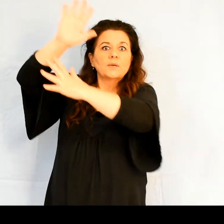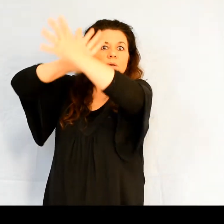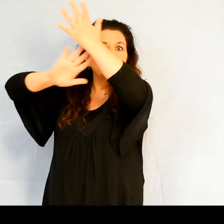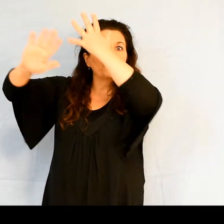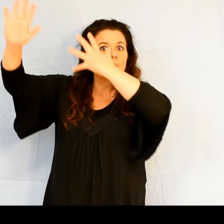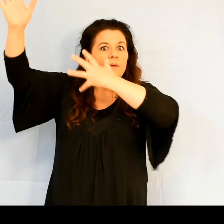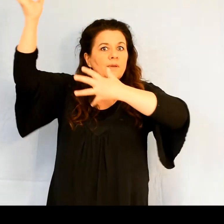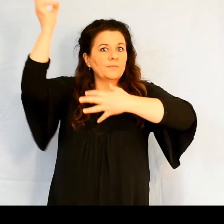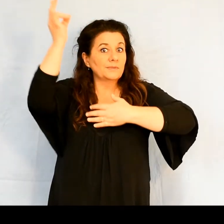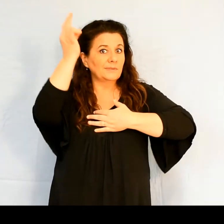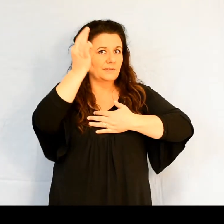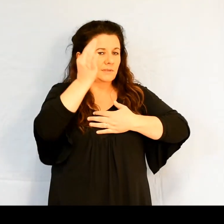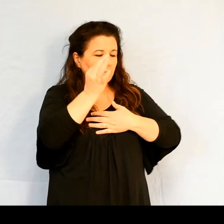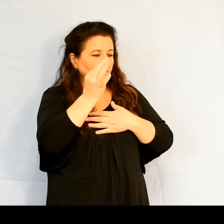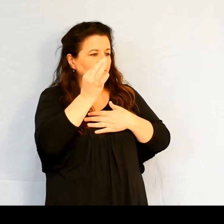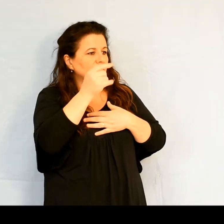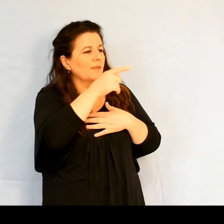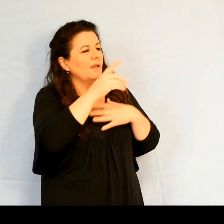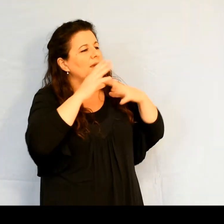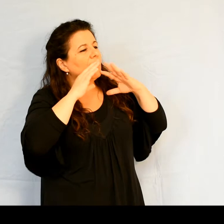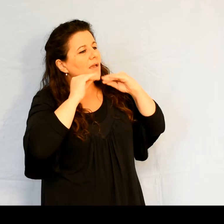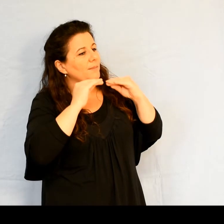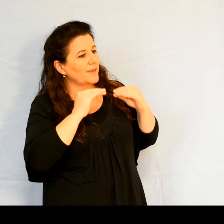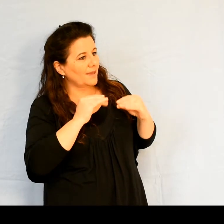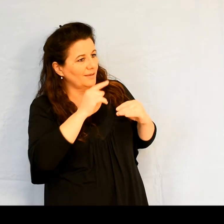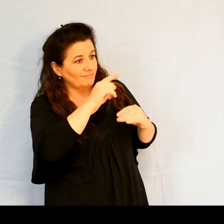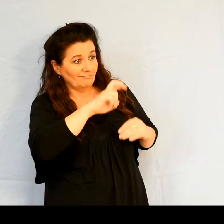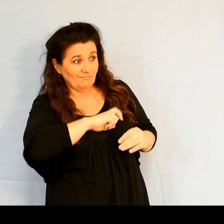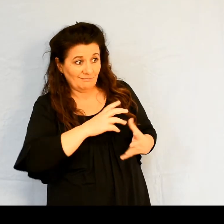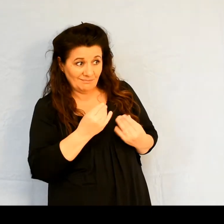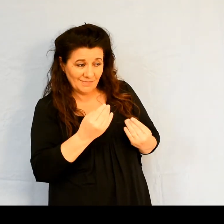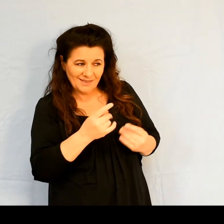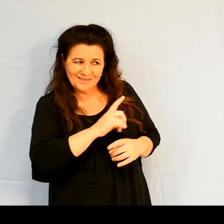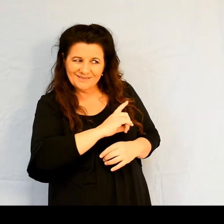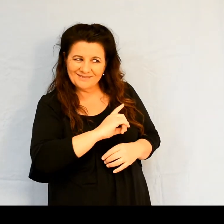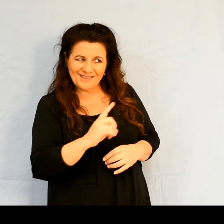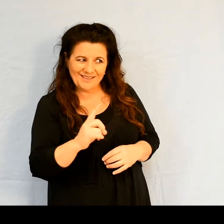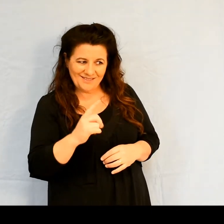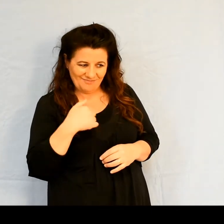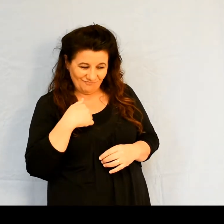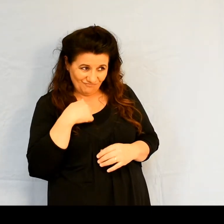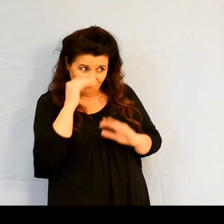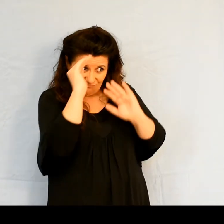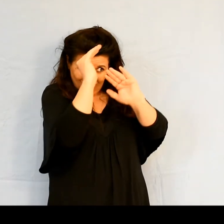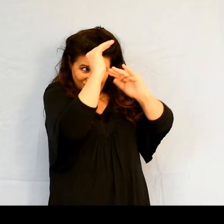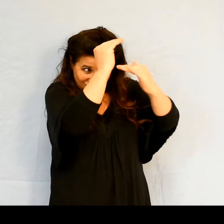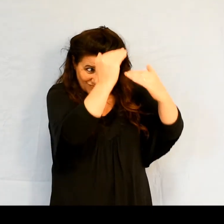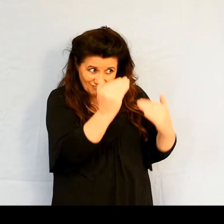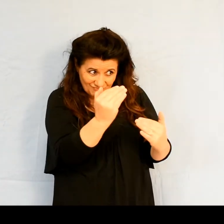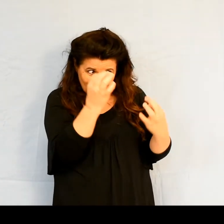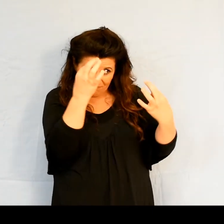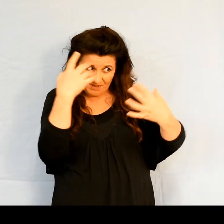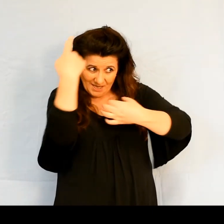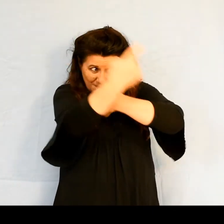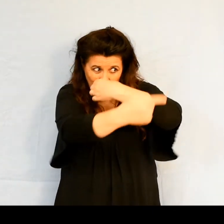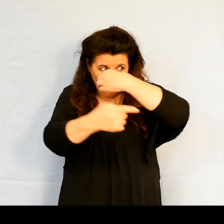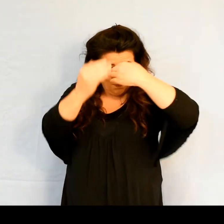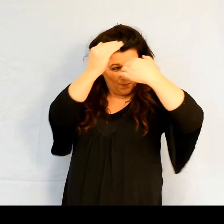Ne crains pas, Abraham, je suis un bouclier pour toi. Ta récompense sera